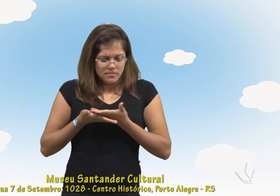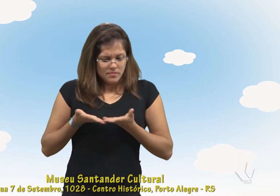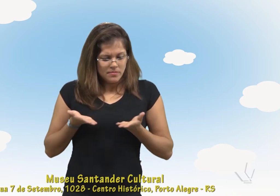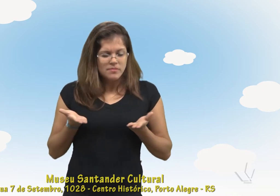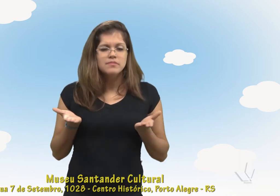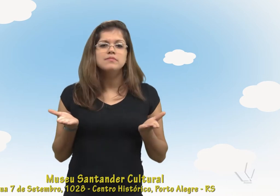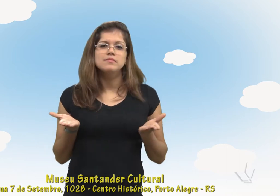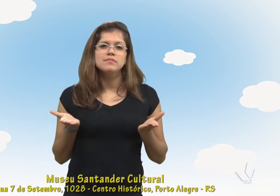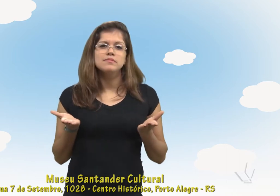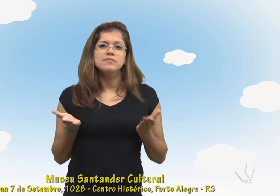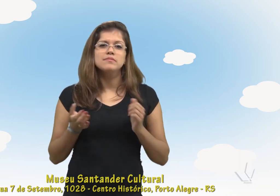É esta aqui.